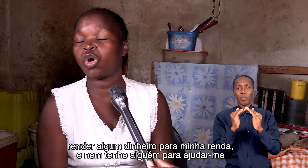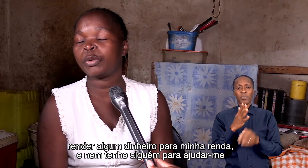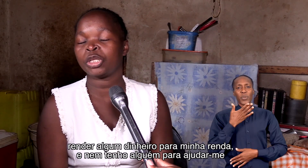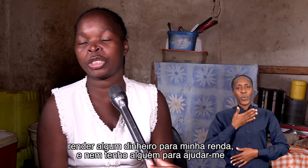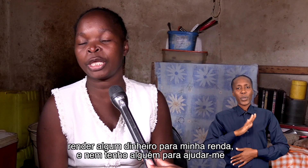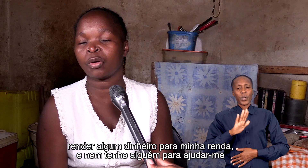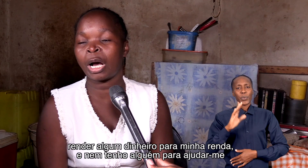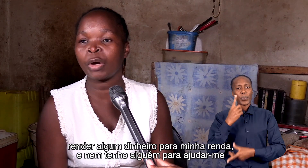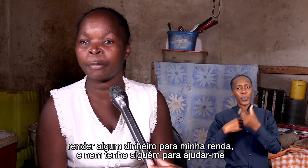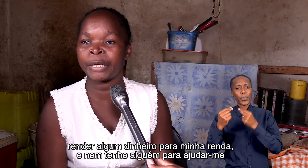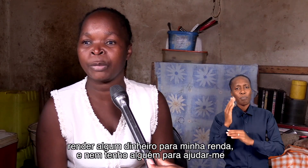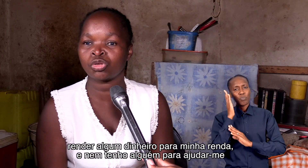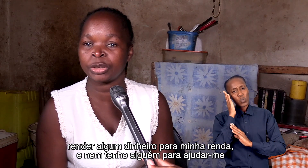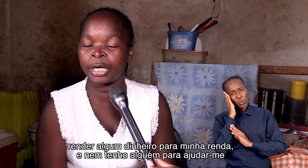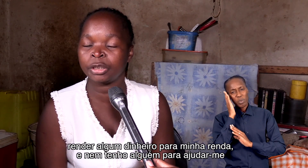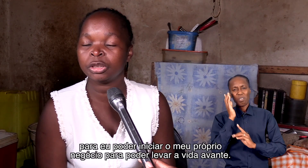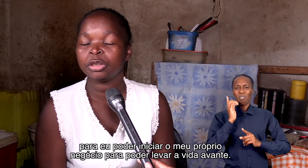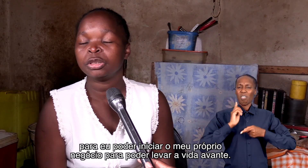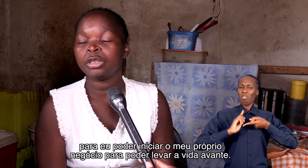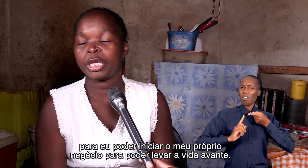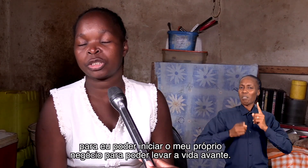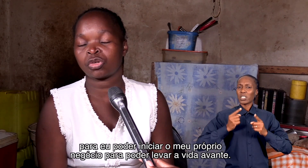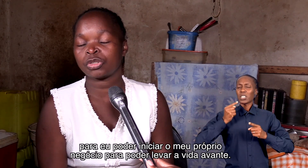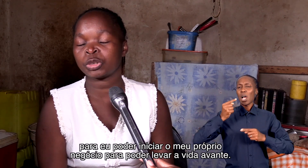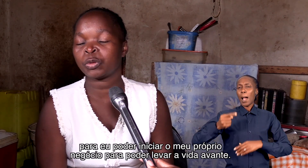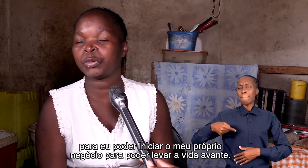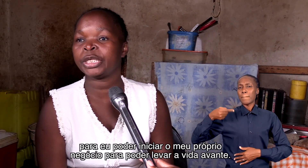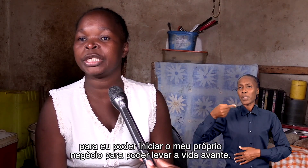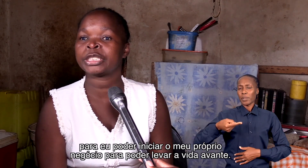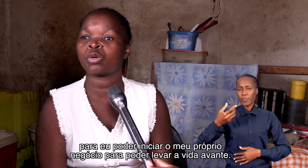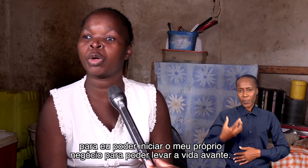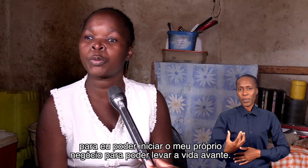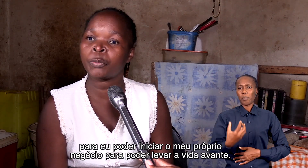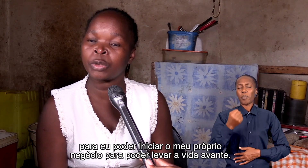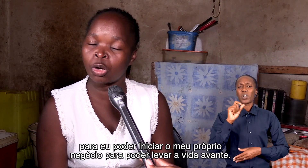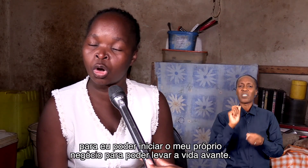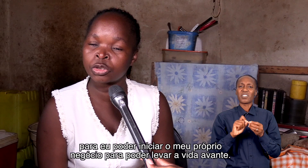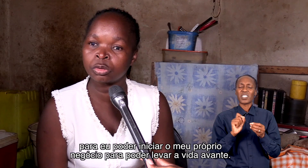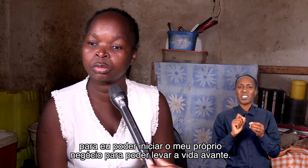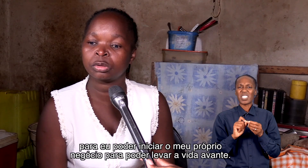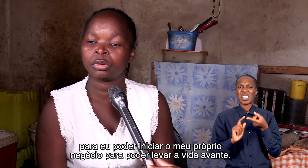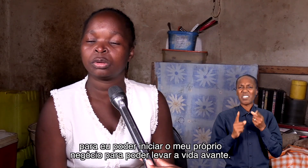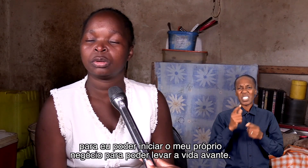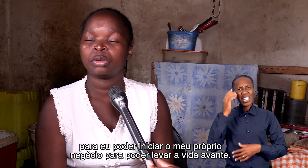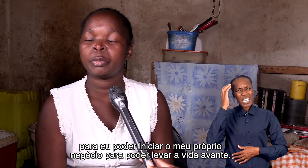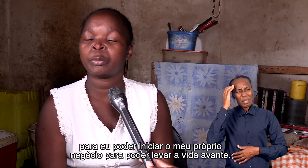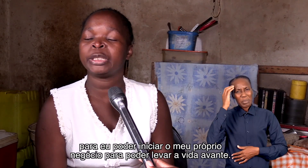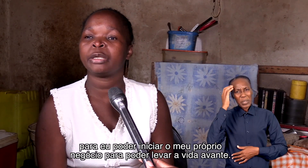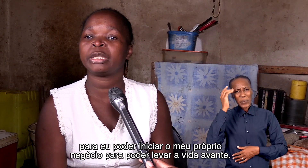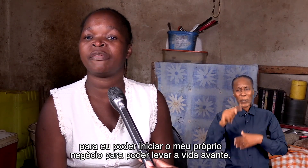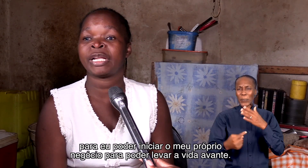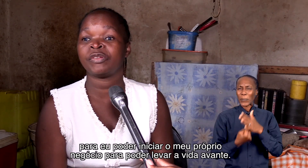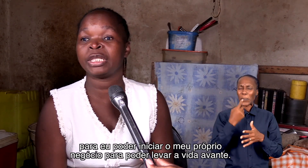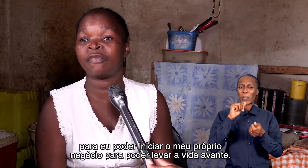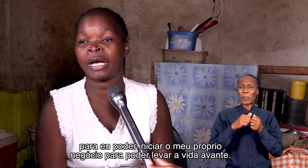tenho como e nem tenho alguém para me ajudar nessas condições para eu poder iniciar o meu próprio negócio, para